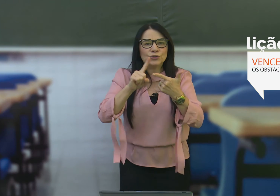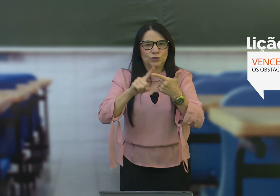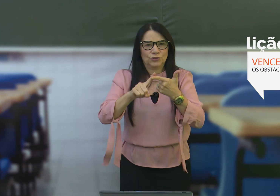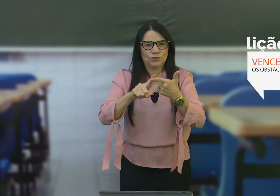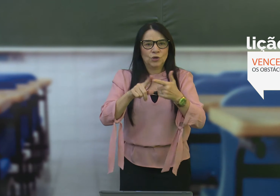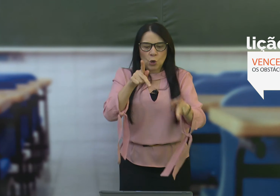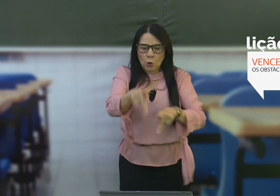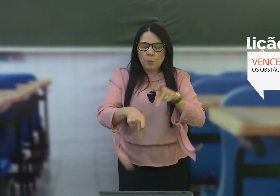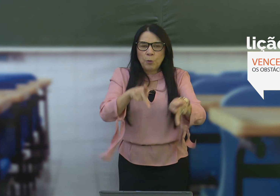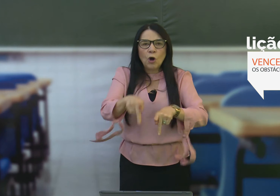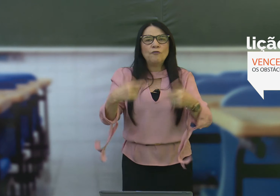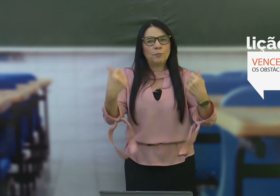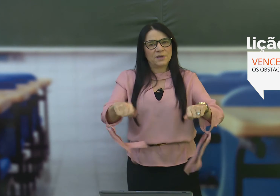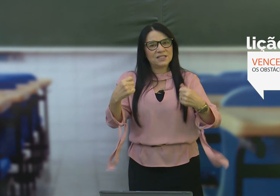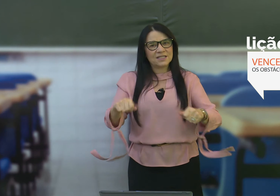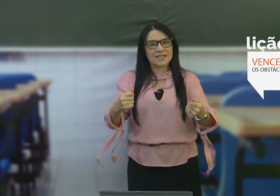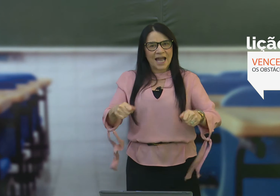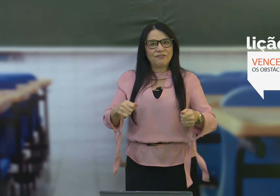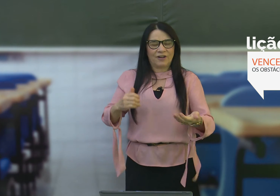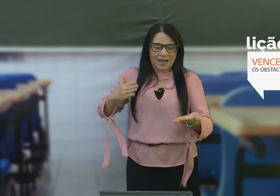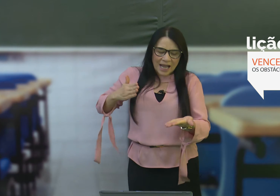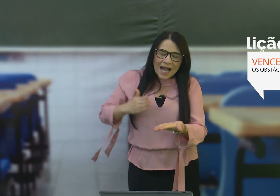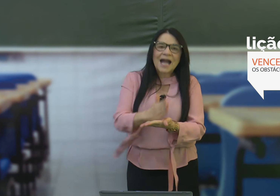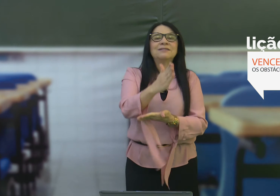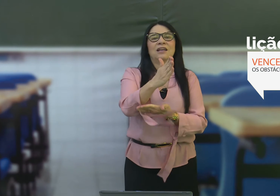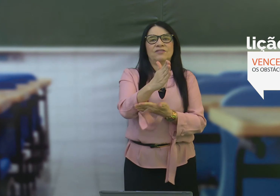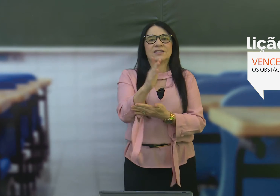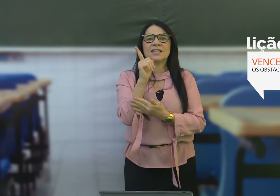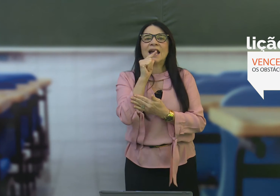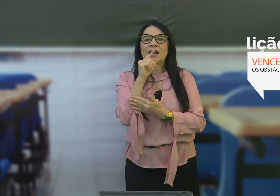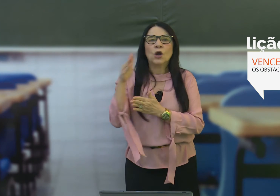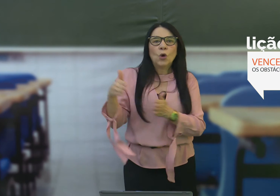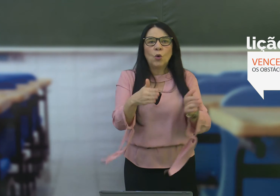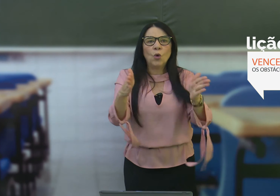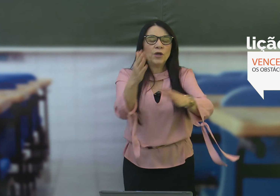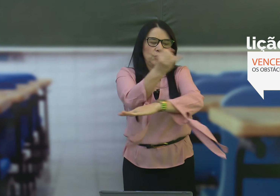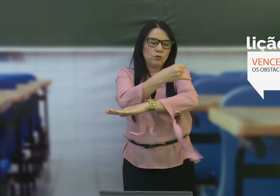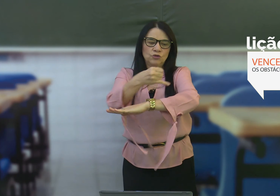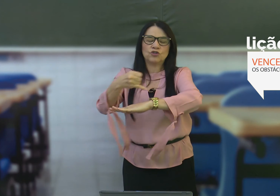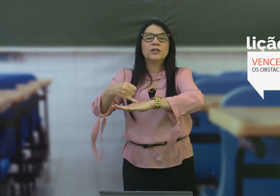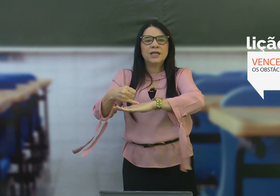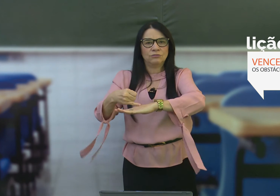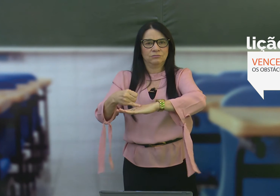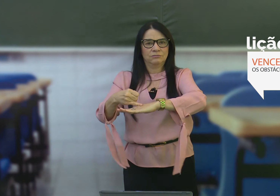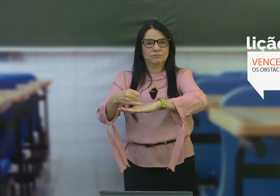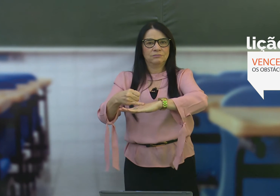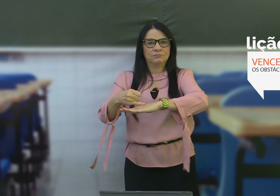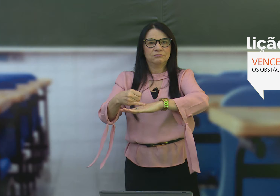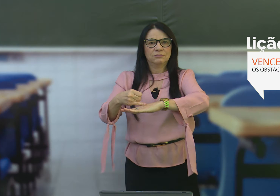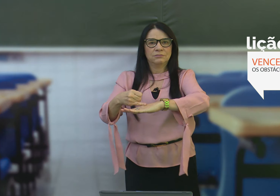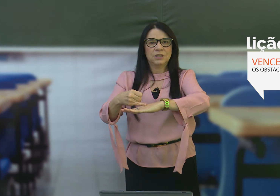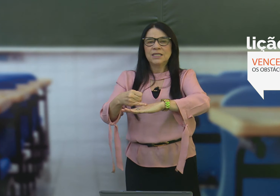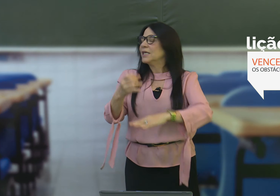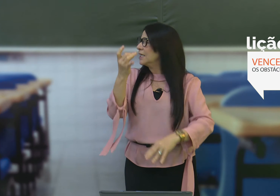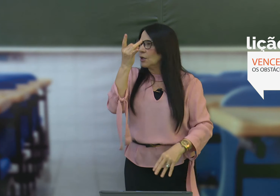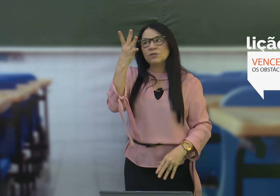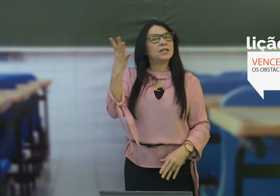Segundo, o povo precisava atravessar o rio Jordão, que não